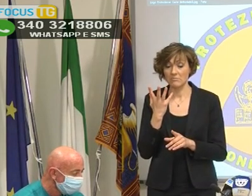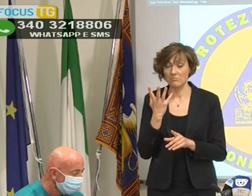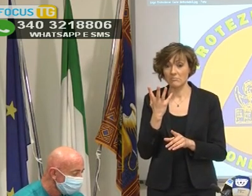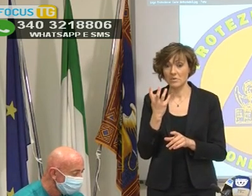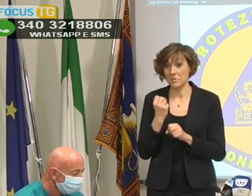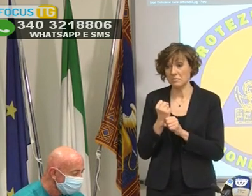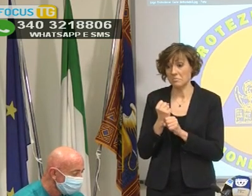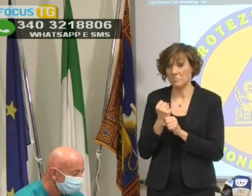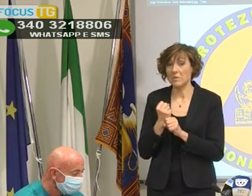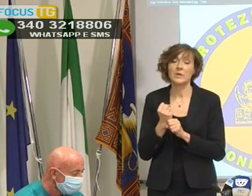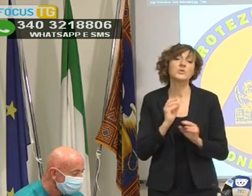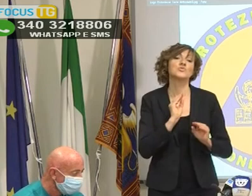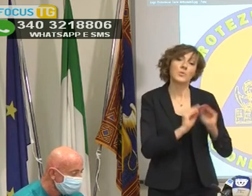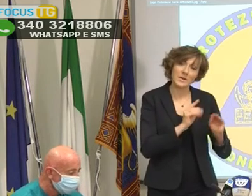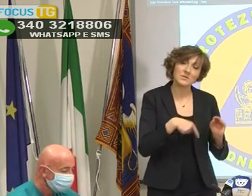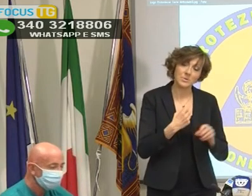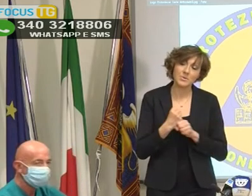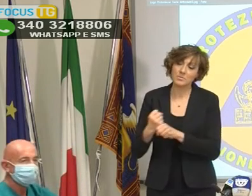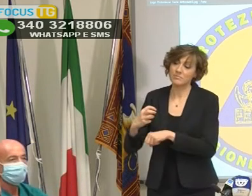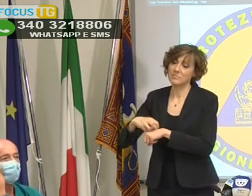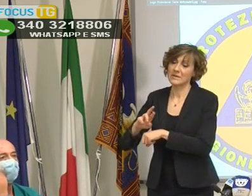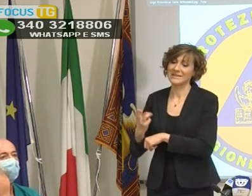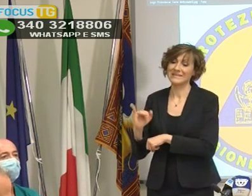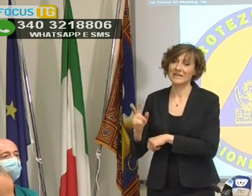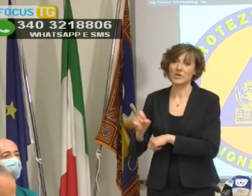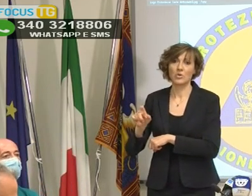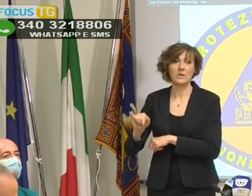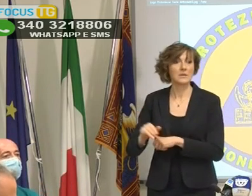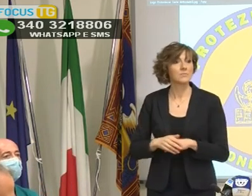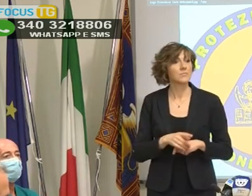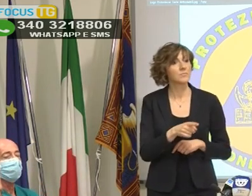ma passo le domande, dopo vi presento il dottor Rigoli.